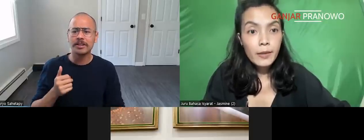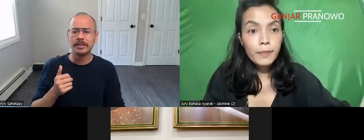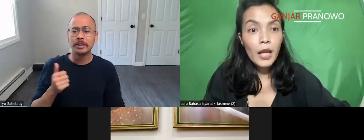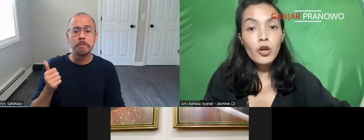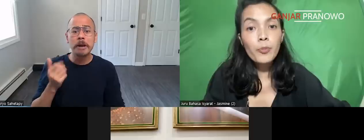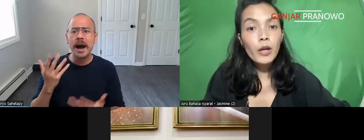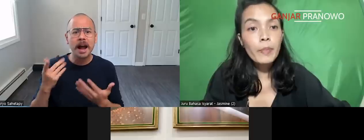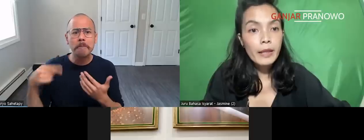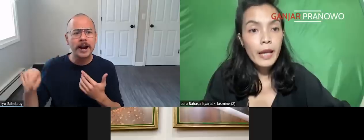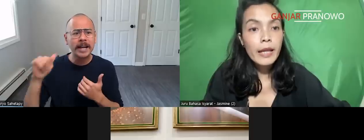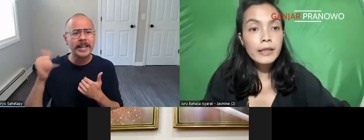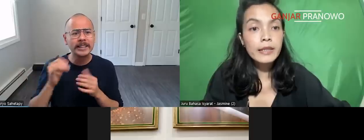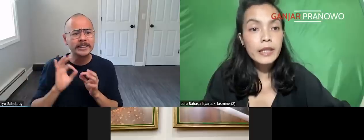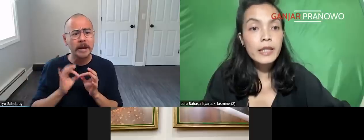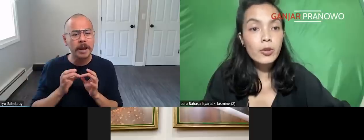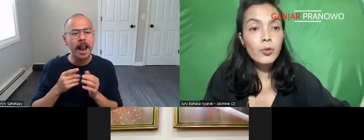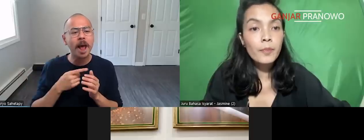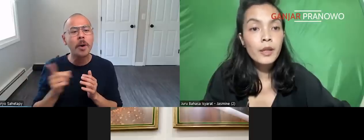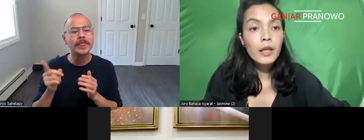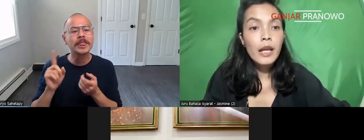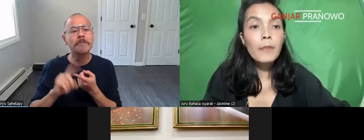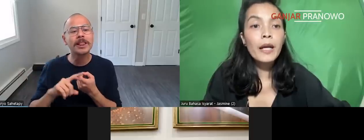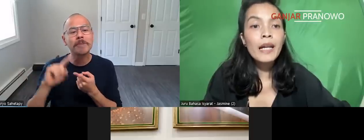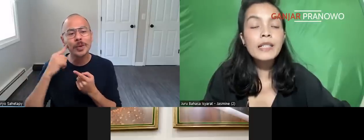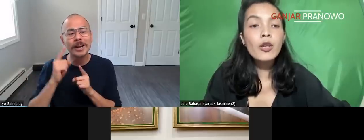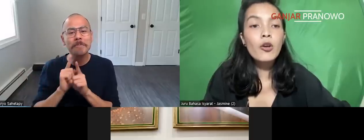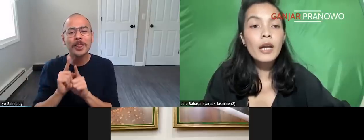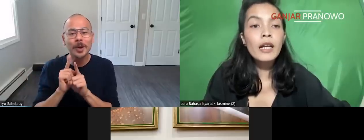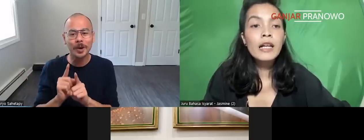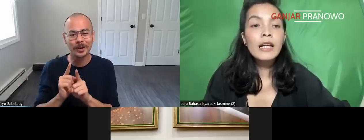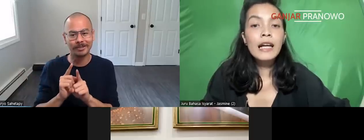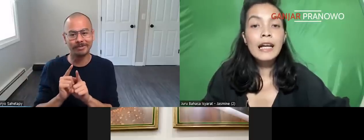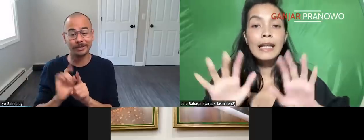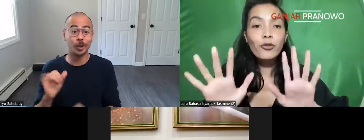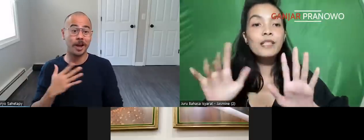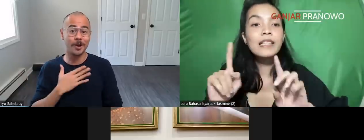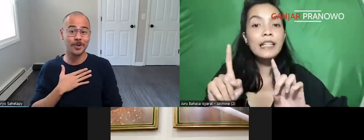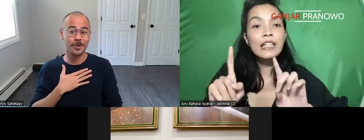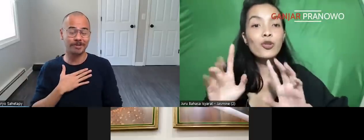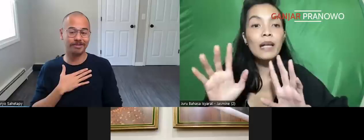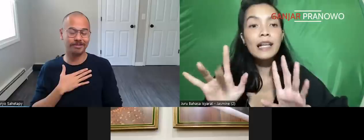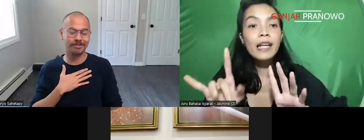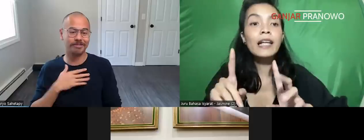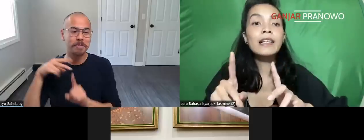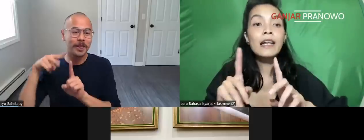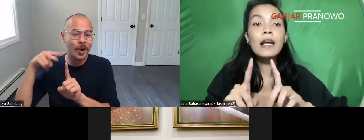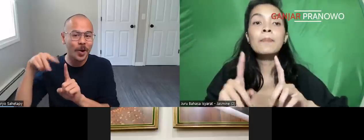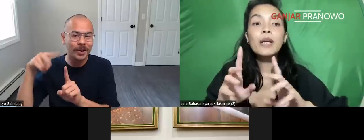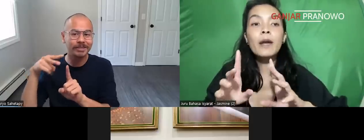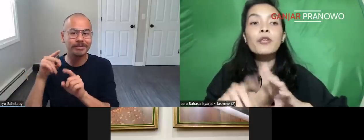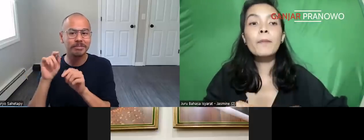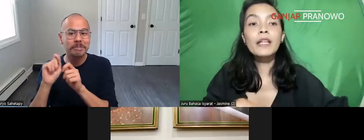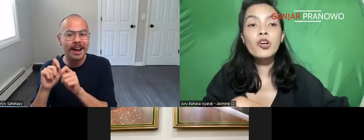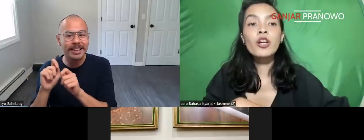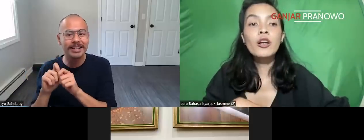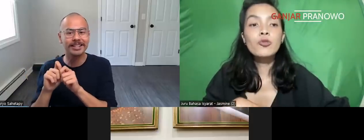isyarat atau program pelatihan yang sejenis itu nah bagaimana sih orang-orang itu bisa jadi juruahasa isyarat karena